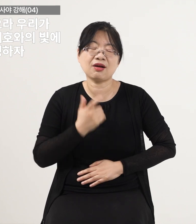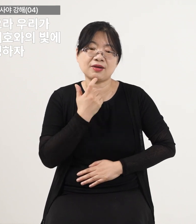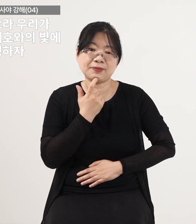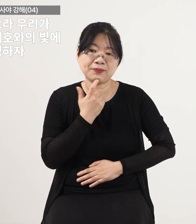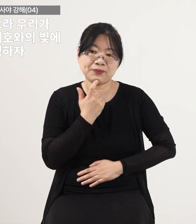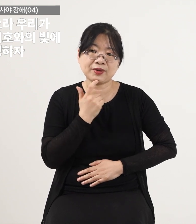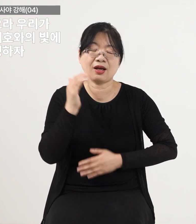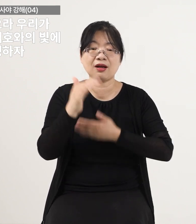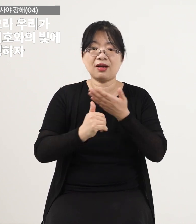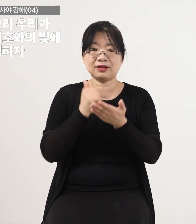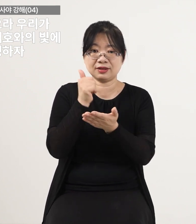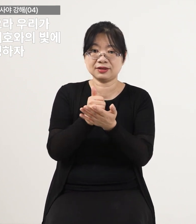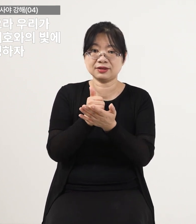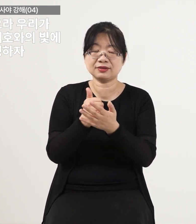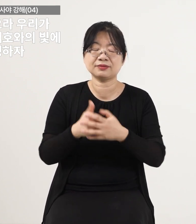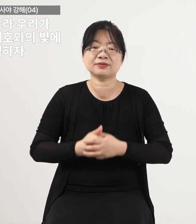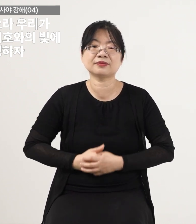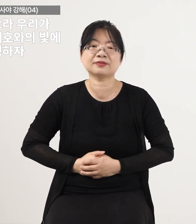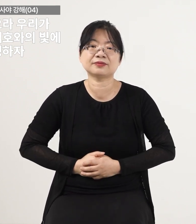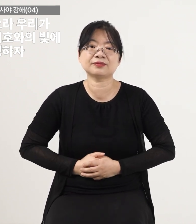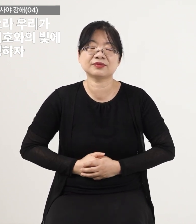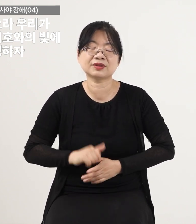야곱의